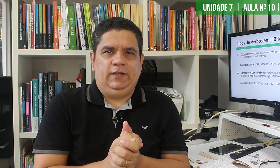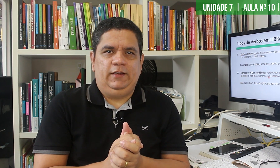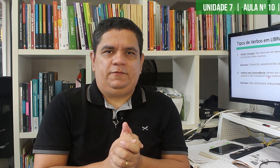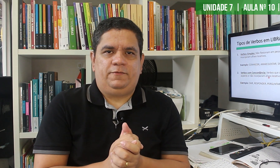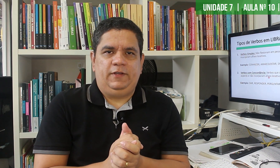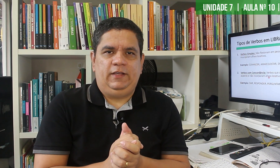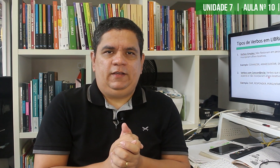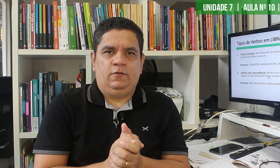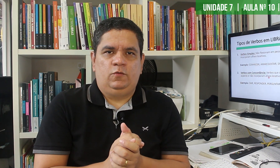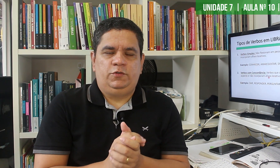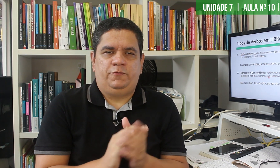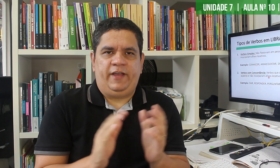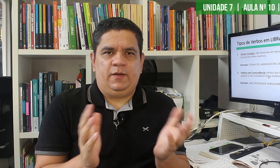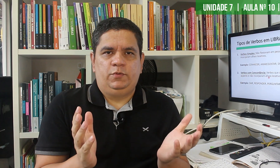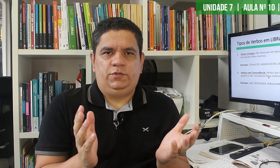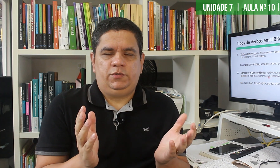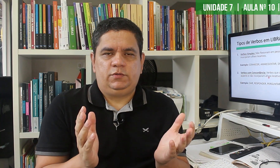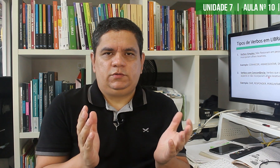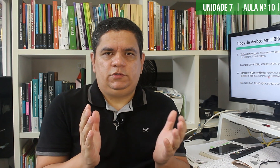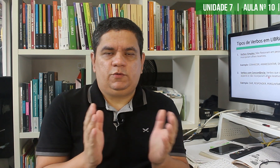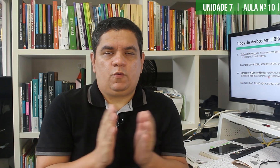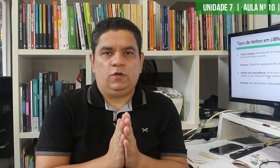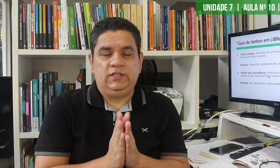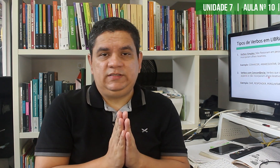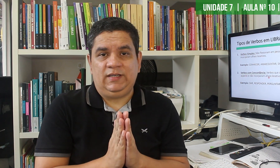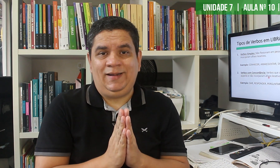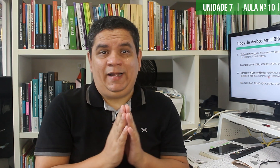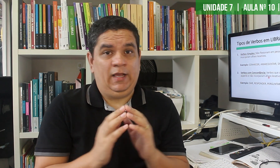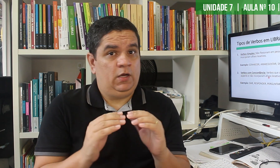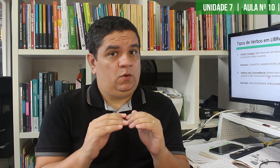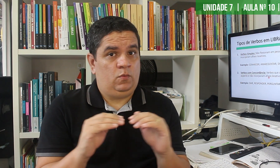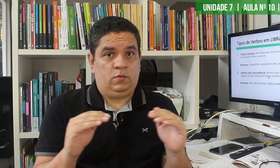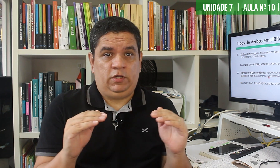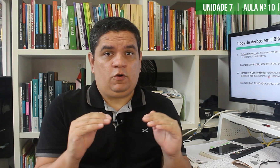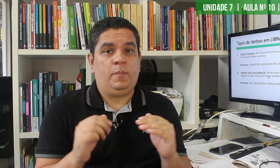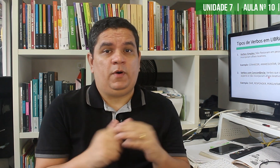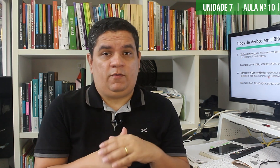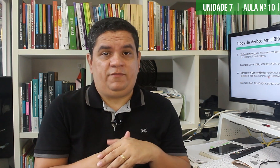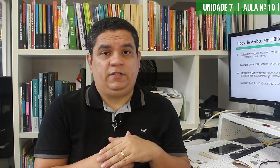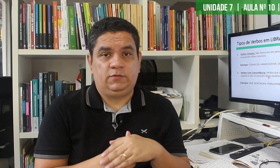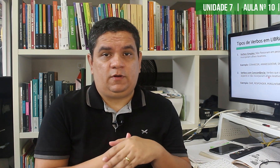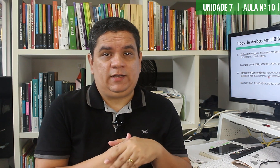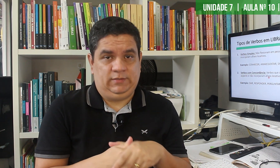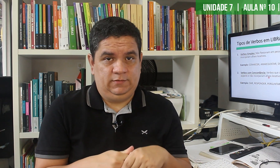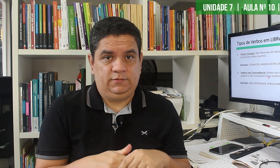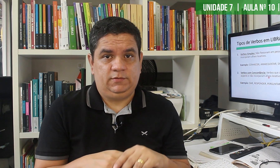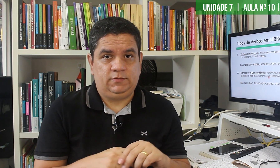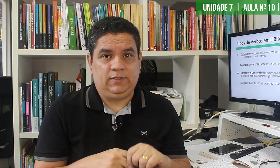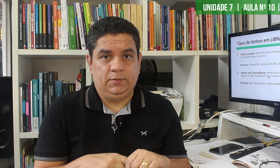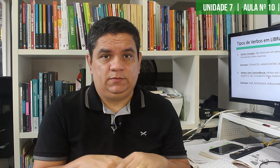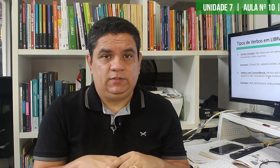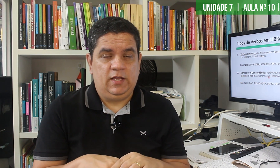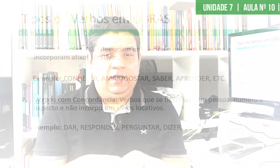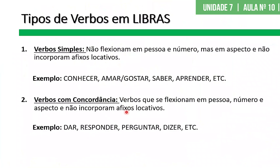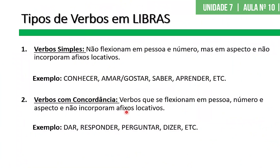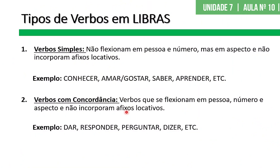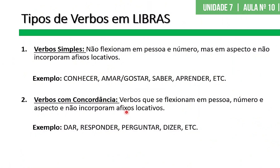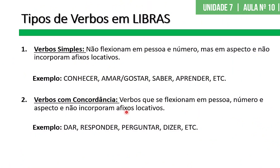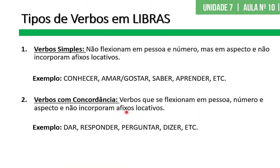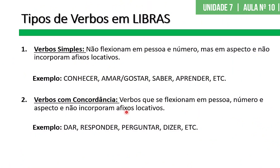E os verbos de concordância não incorporam afixos locativos, tá bom? Outros exemplos que a gente